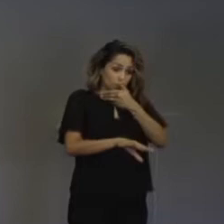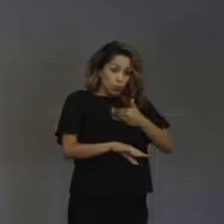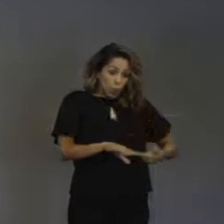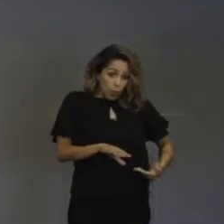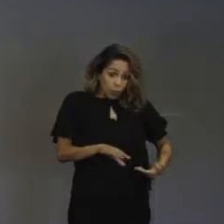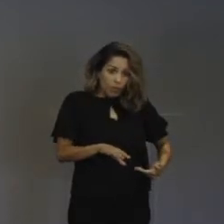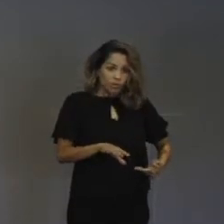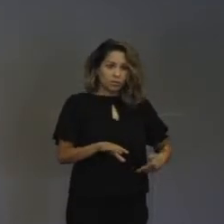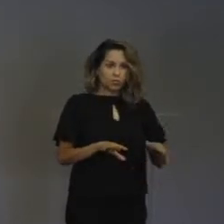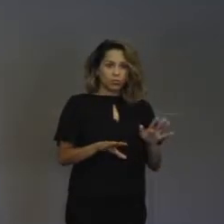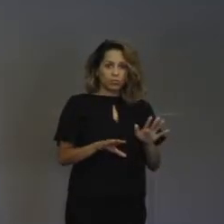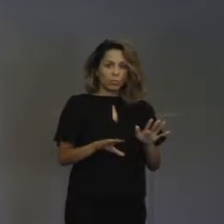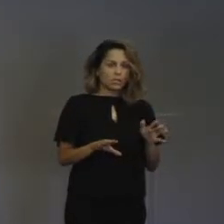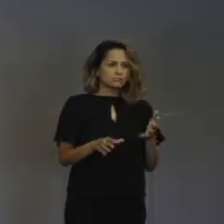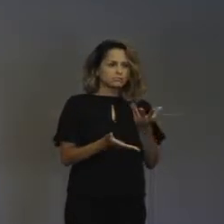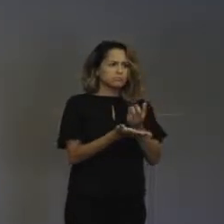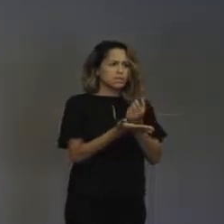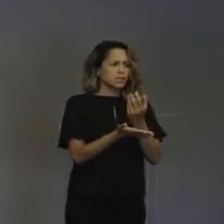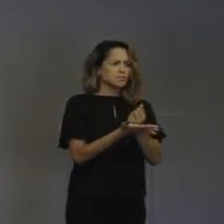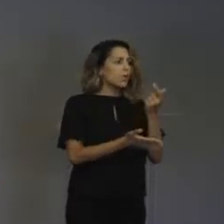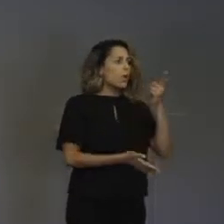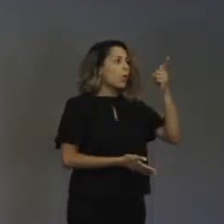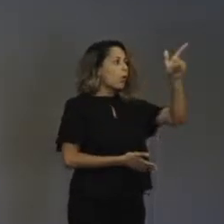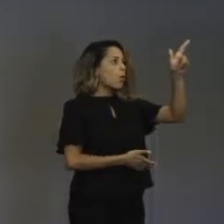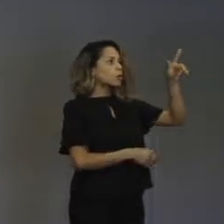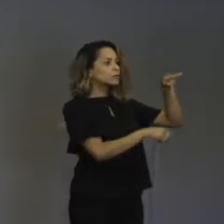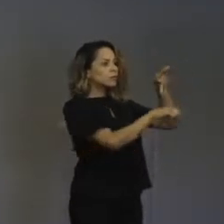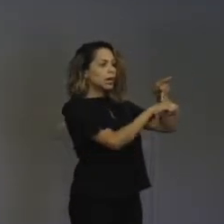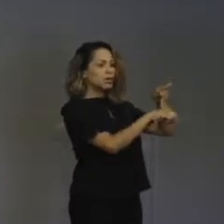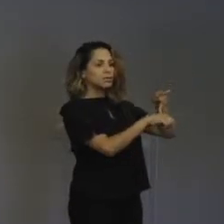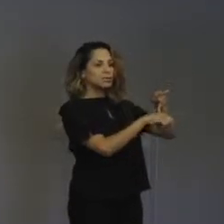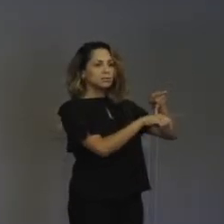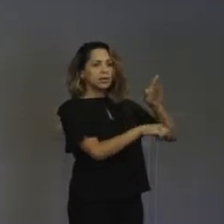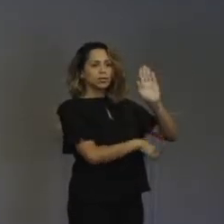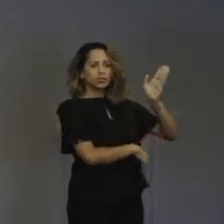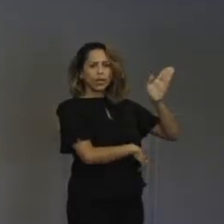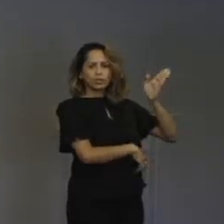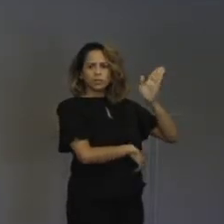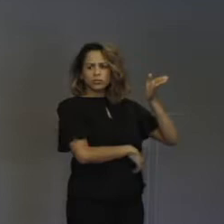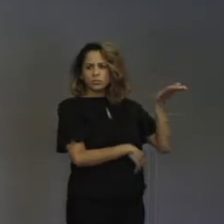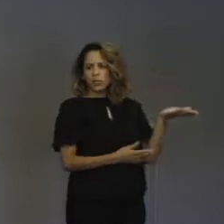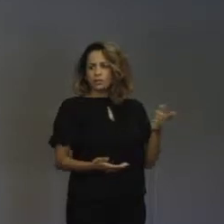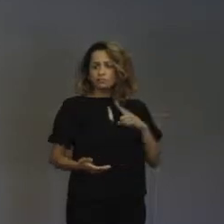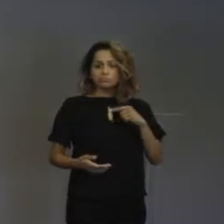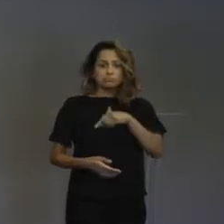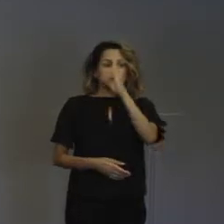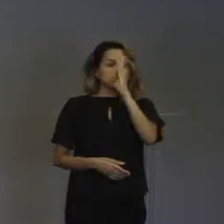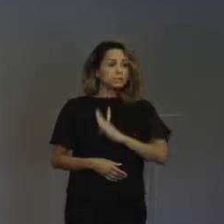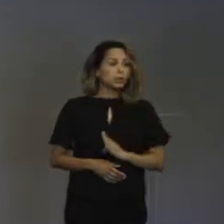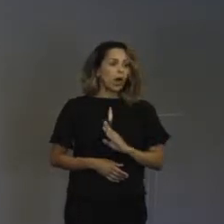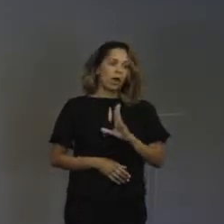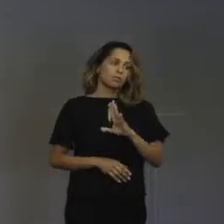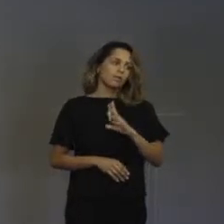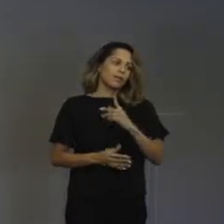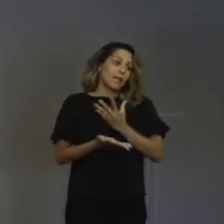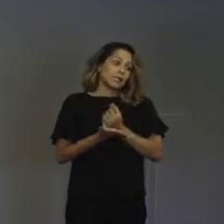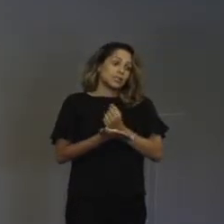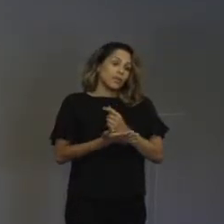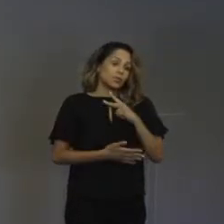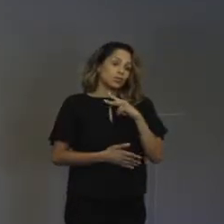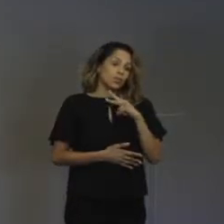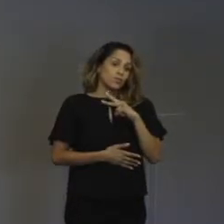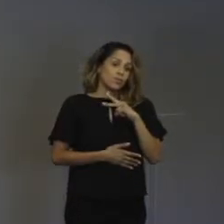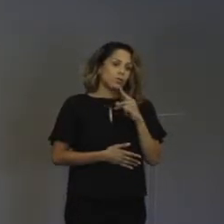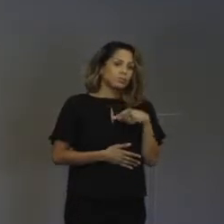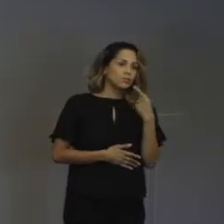coletivo? Existem esses aplicativos no mundo. Mas no Brasil chegou com mais força aqueles de aplicativo de questão individual. A gente está buscando